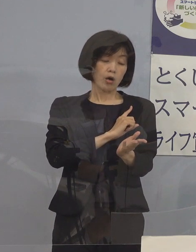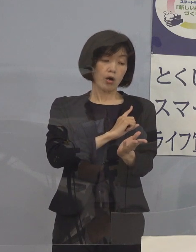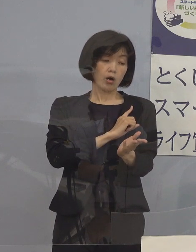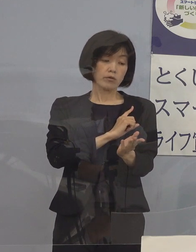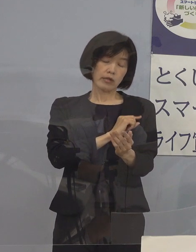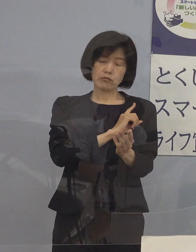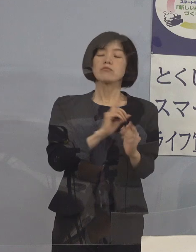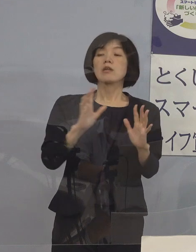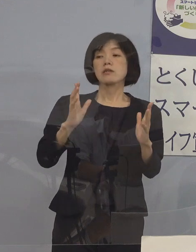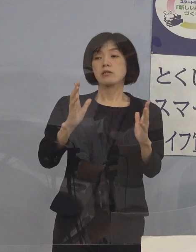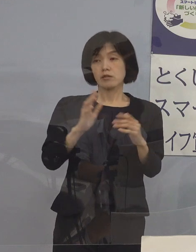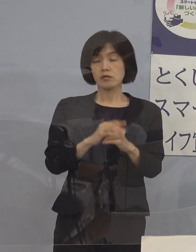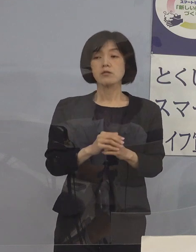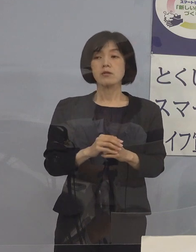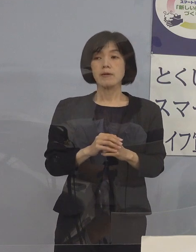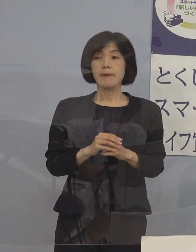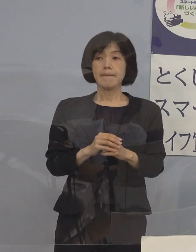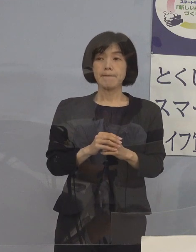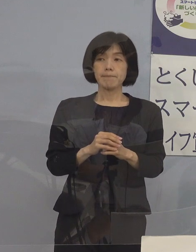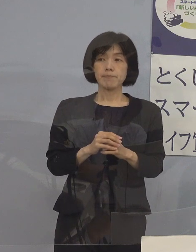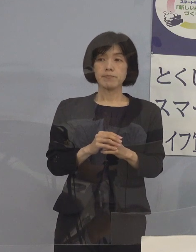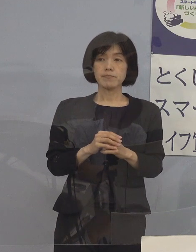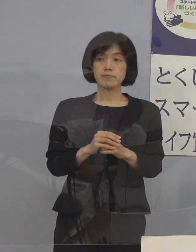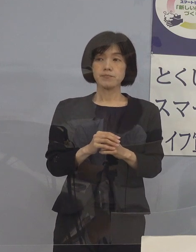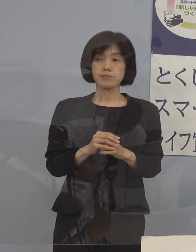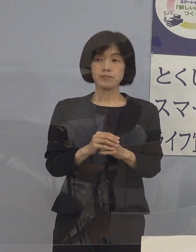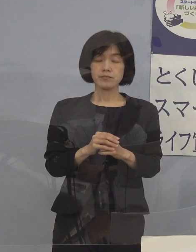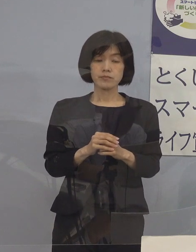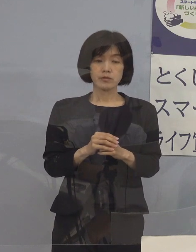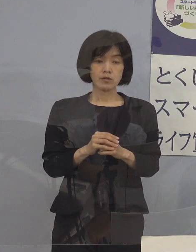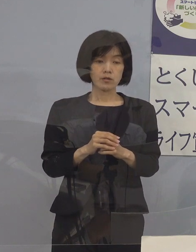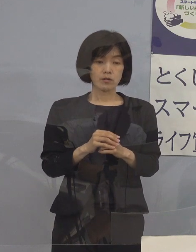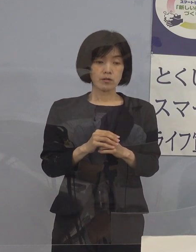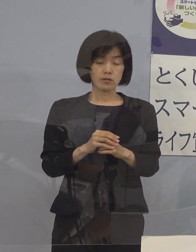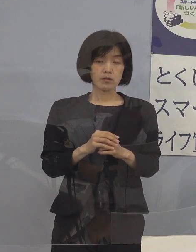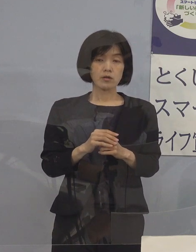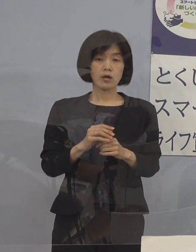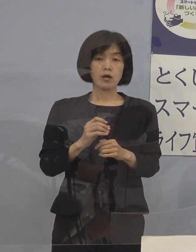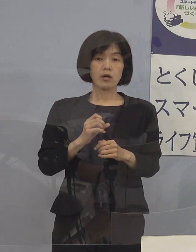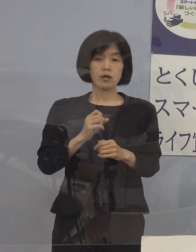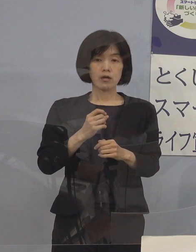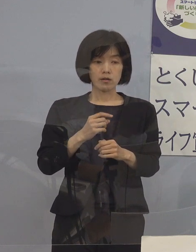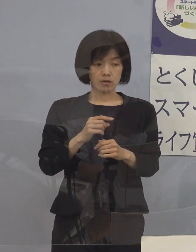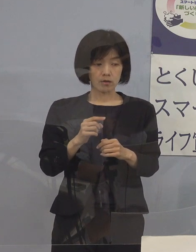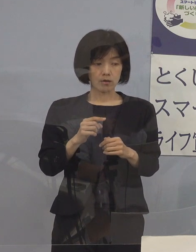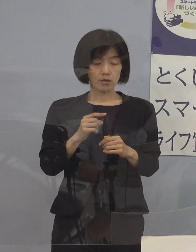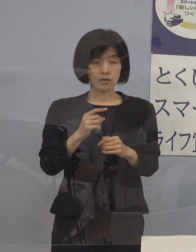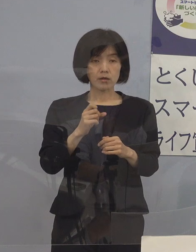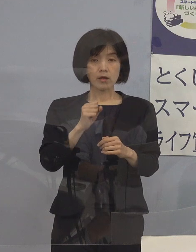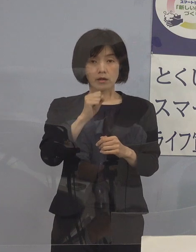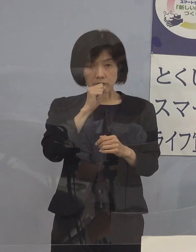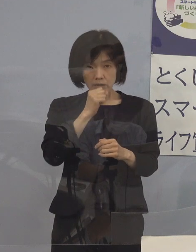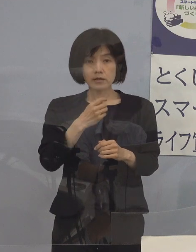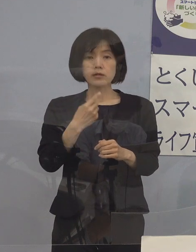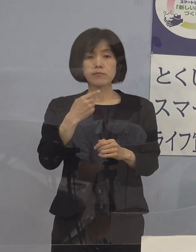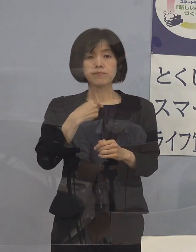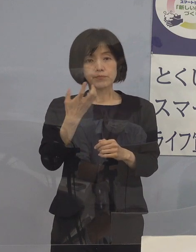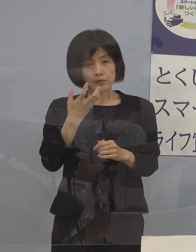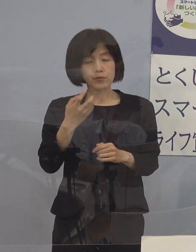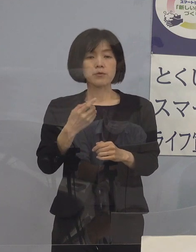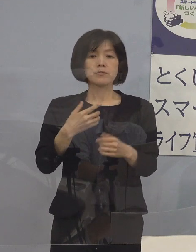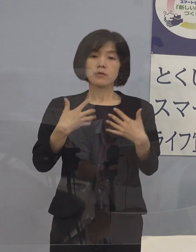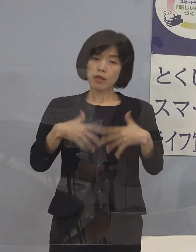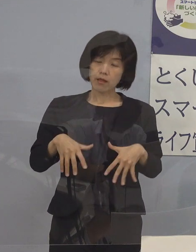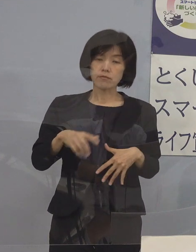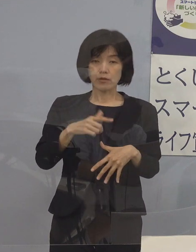後も発熱はありません。 あ、このじゃあ、ここに書かれている症状だけで、 そうです。 で、まあ、仕事